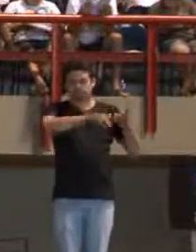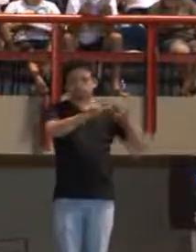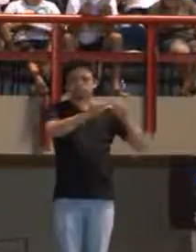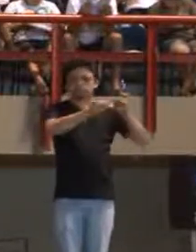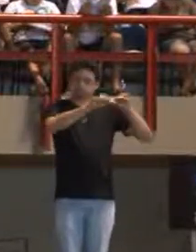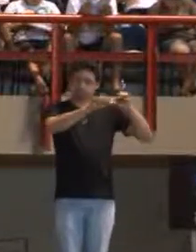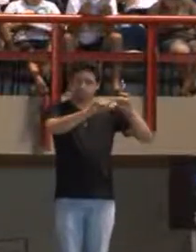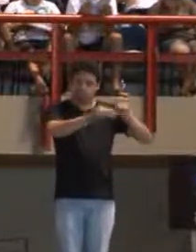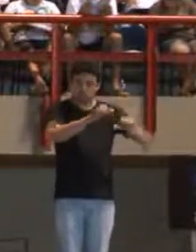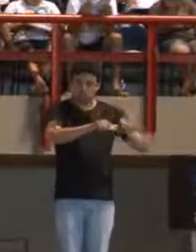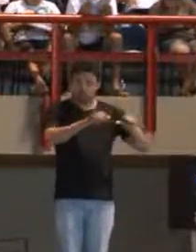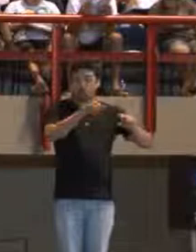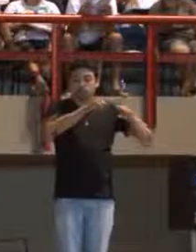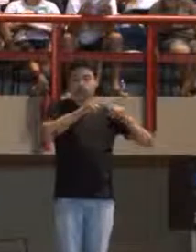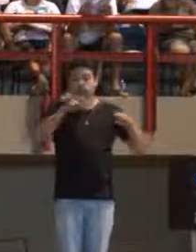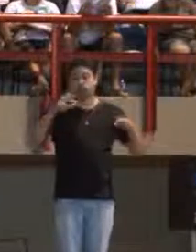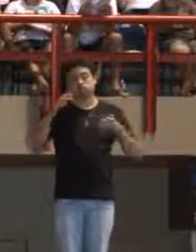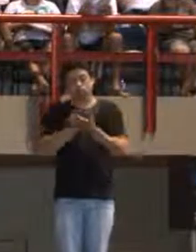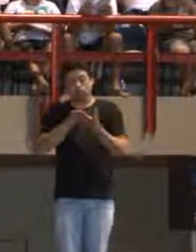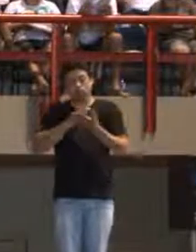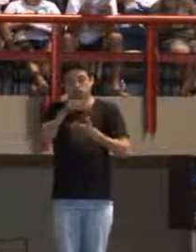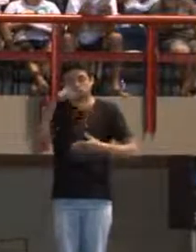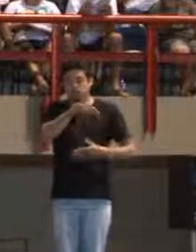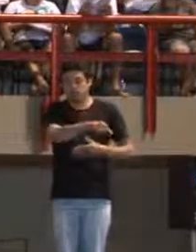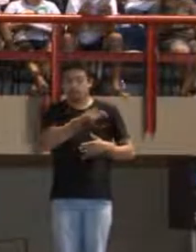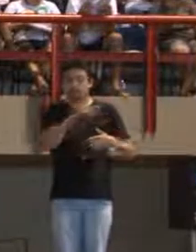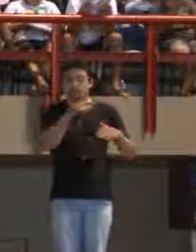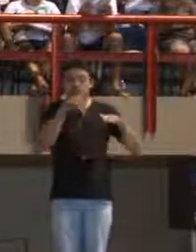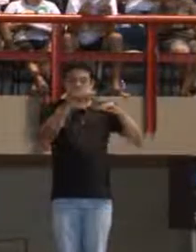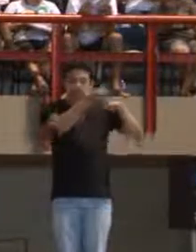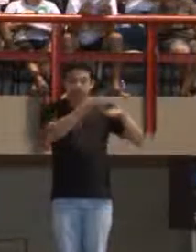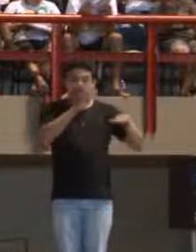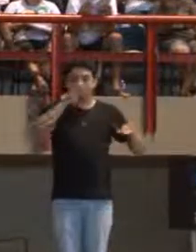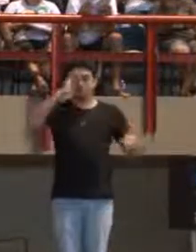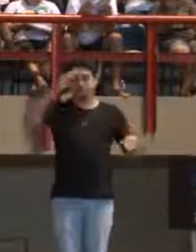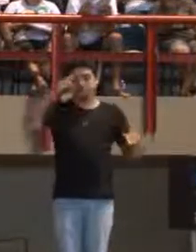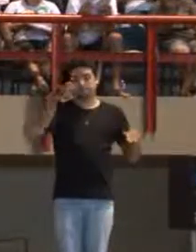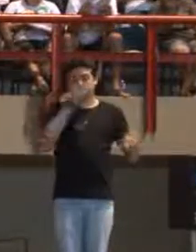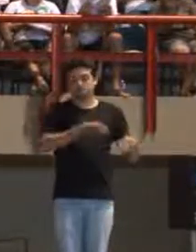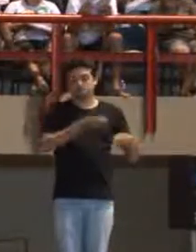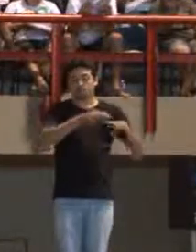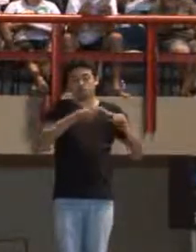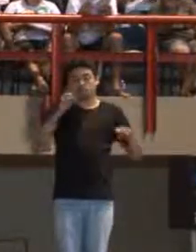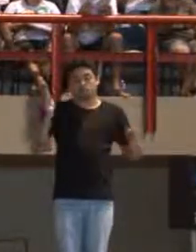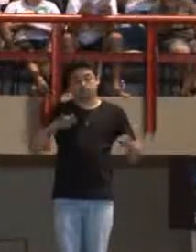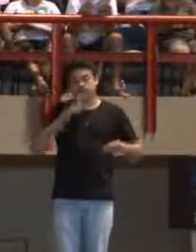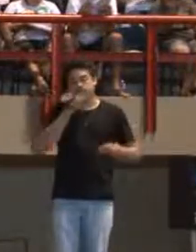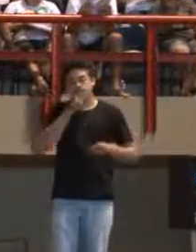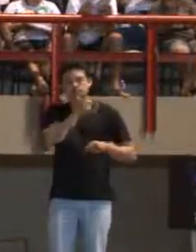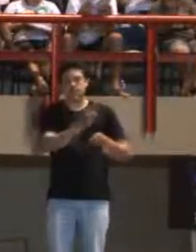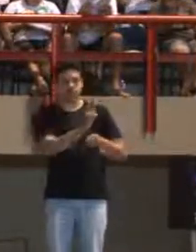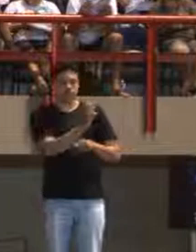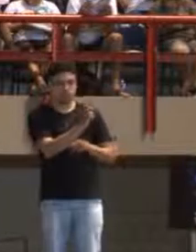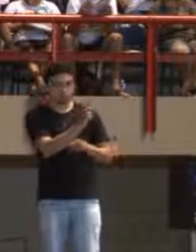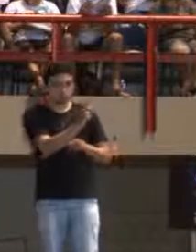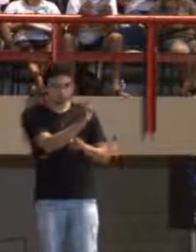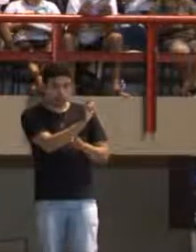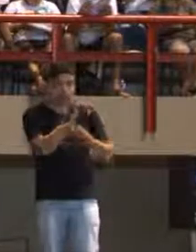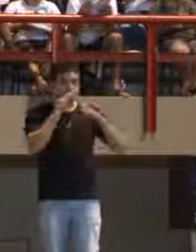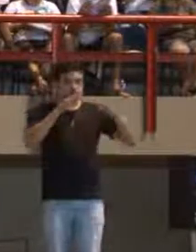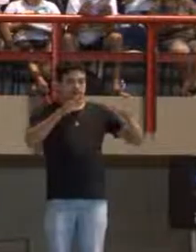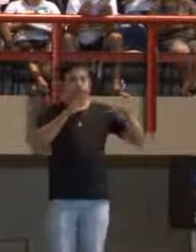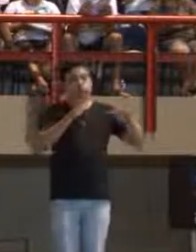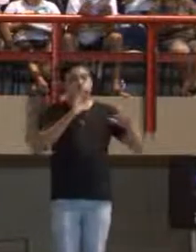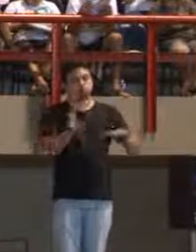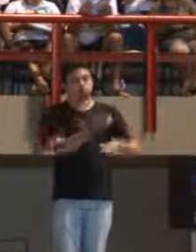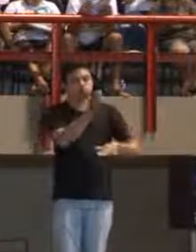etc. Assim é considerado por muitos o combustível ideal. Sendo assim, o hidrogênio tem um grande potencial ambiental,